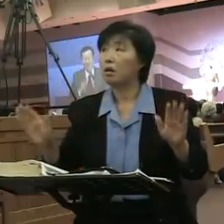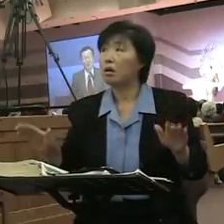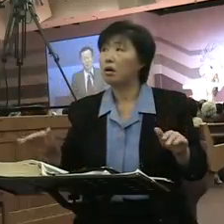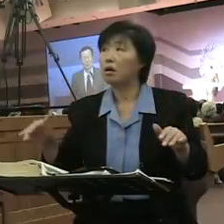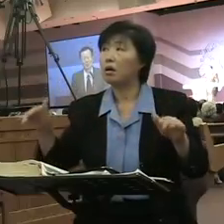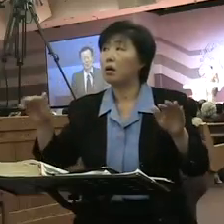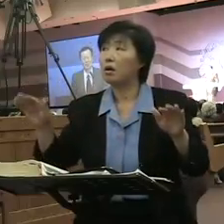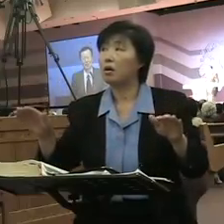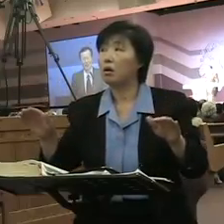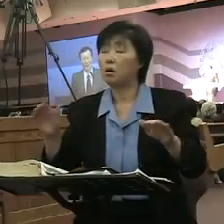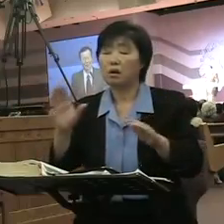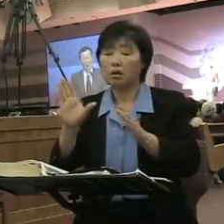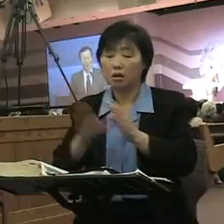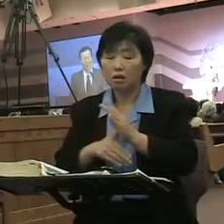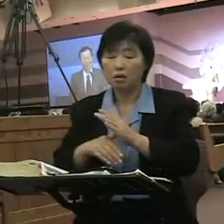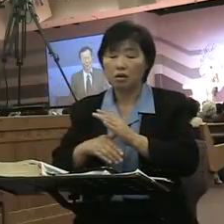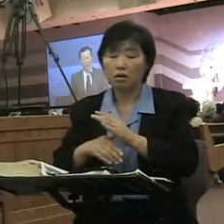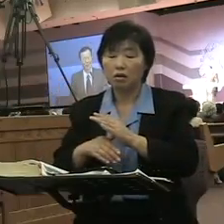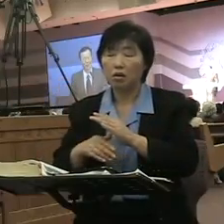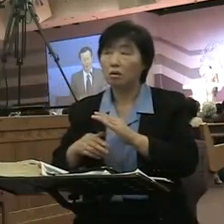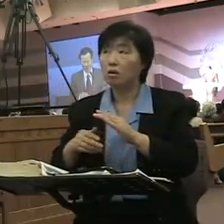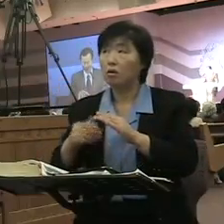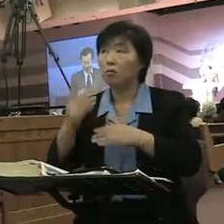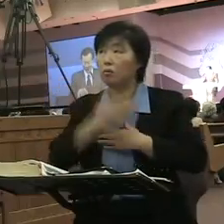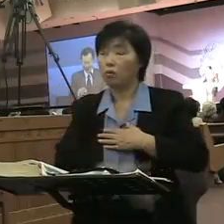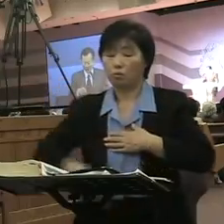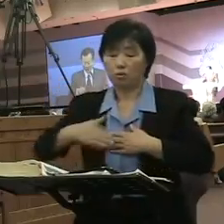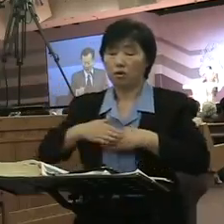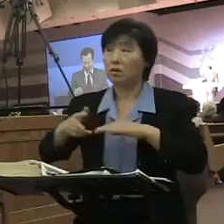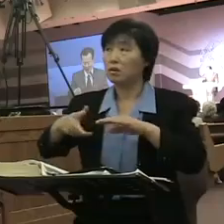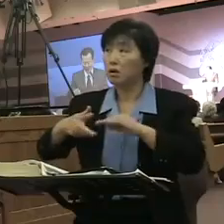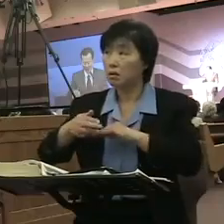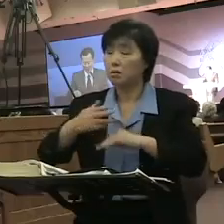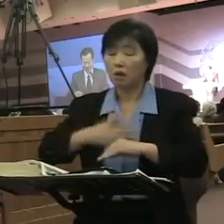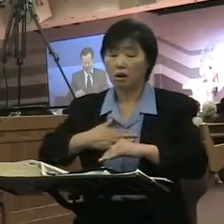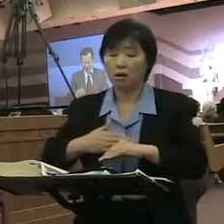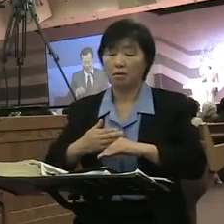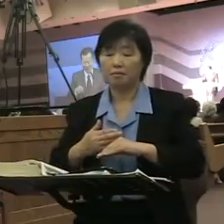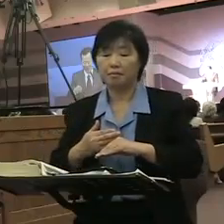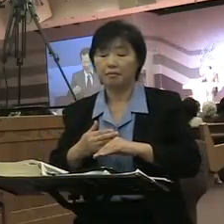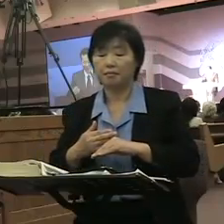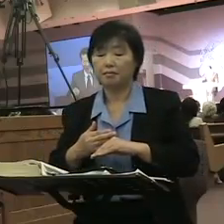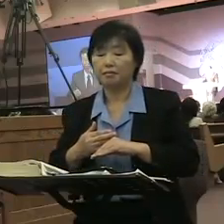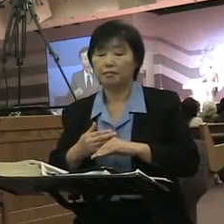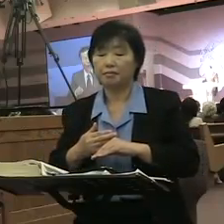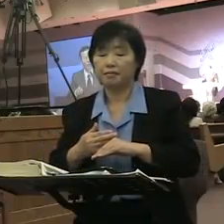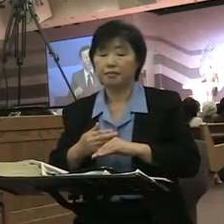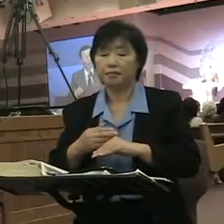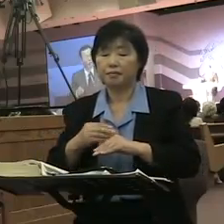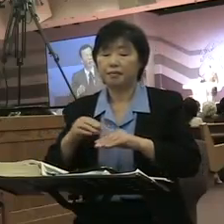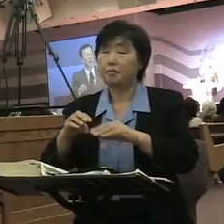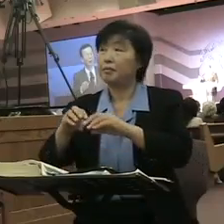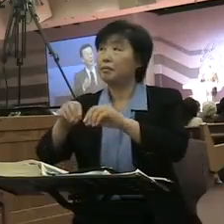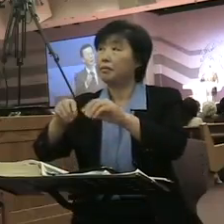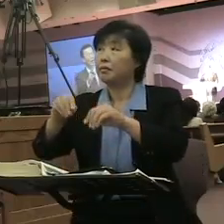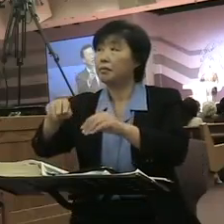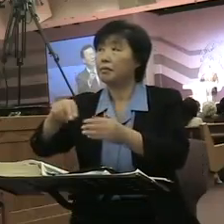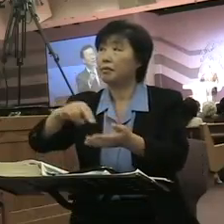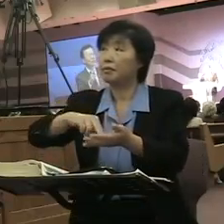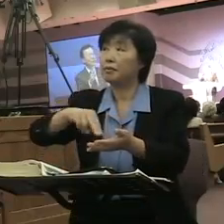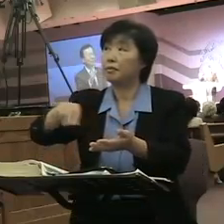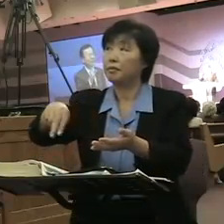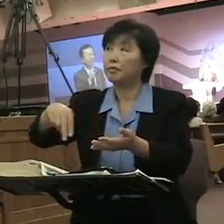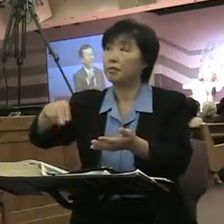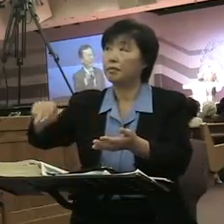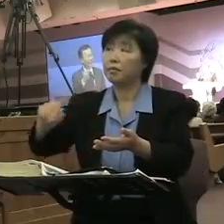몸이 잘라진 것을 깨닫게 되고, 그때 바닥에서 맴돌고 있는, 요동하고 있는